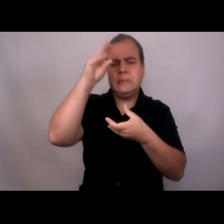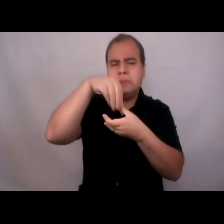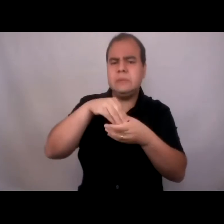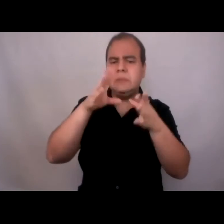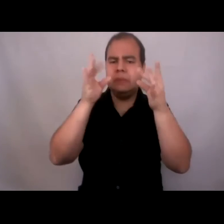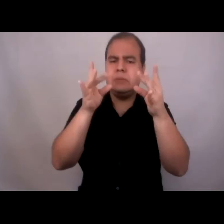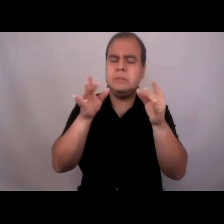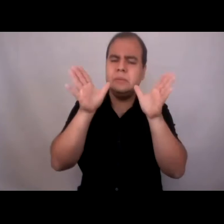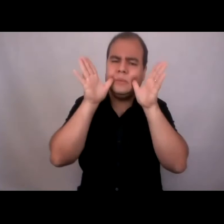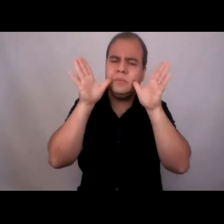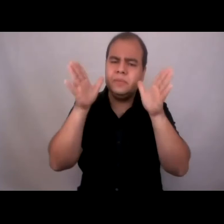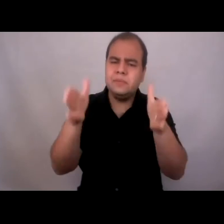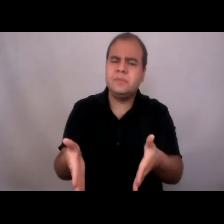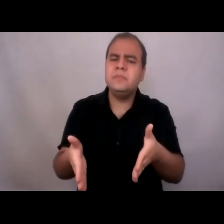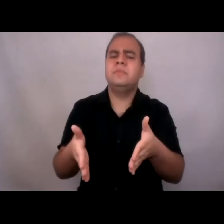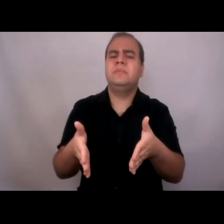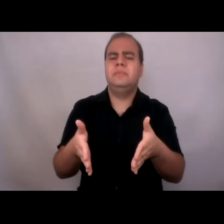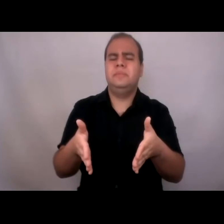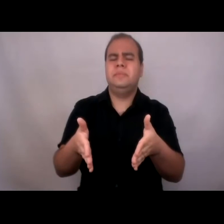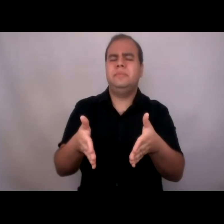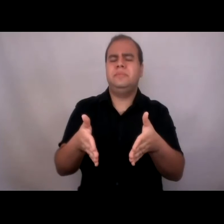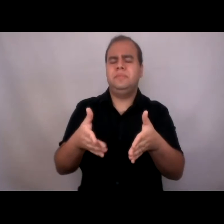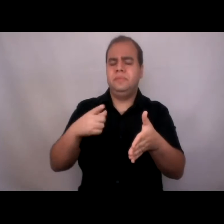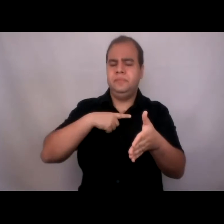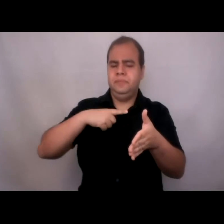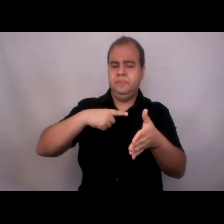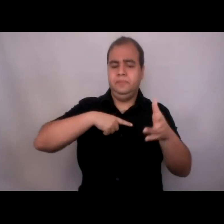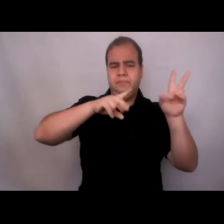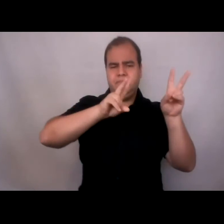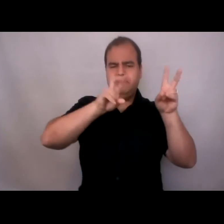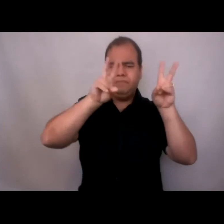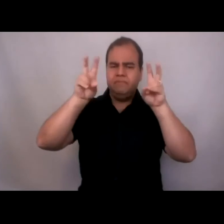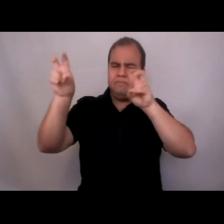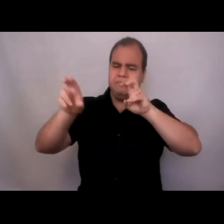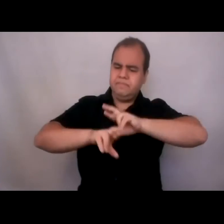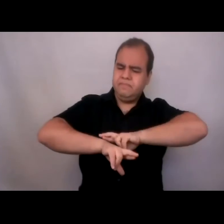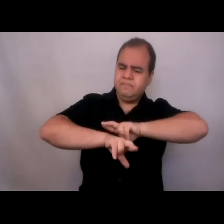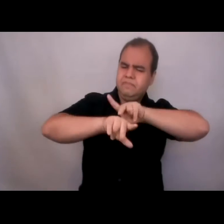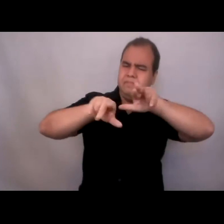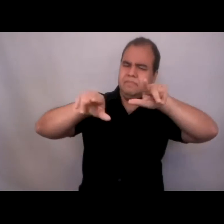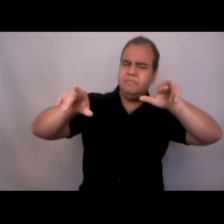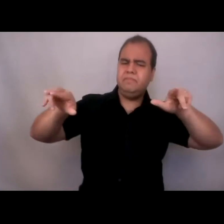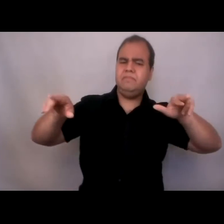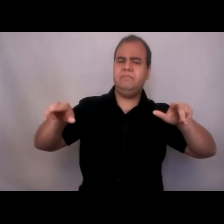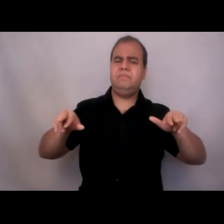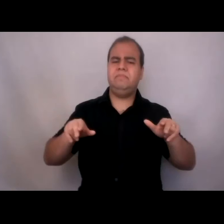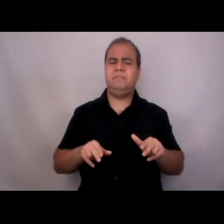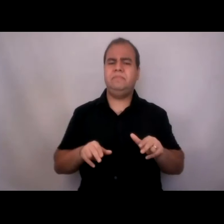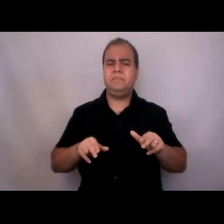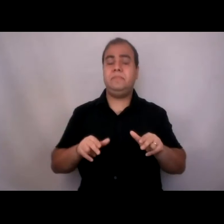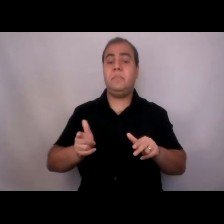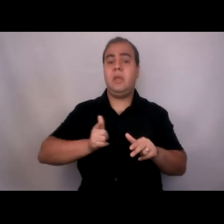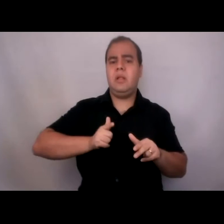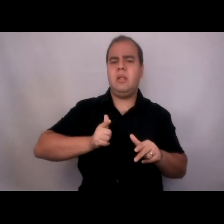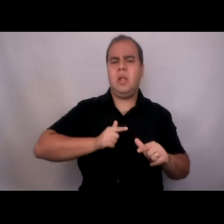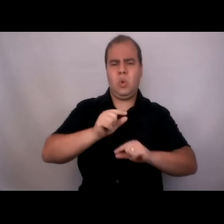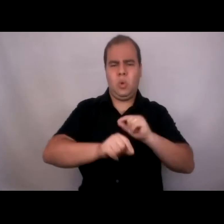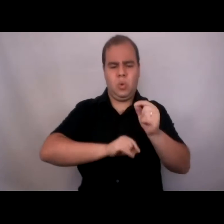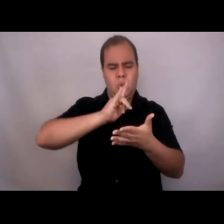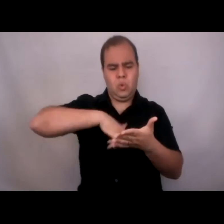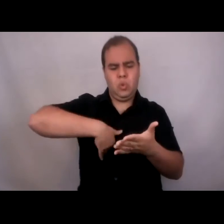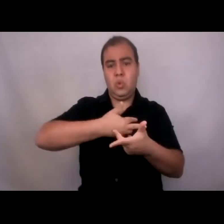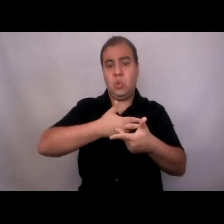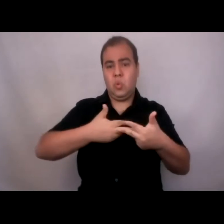né? São alguns casos diferentes, mas eu linkei na apresentação alguns documentos,